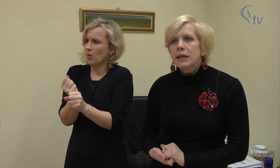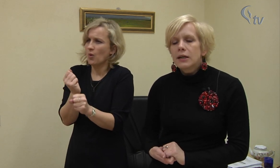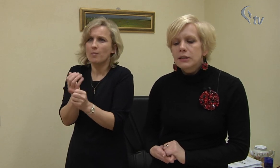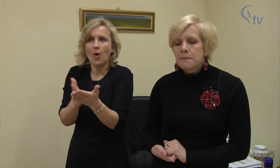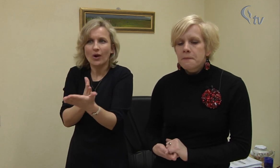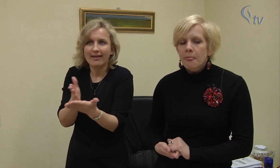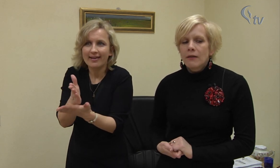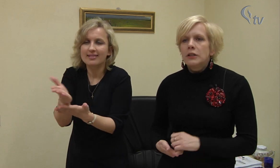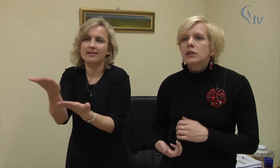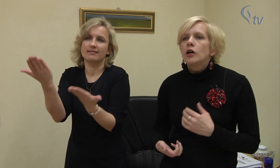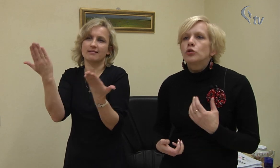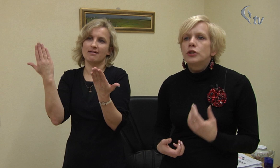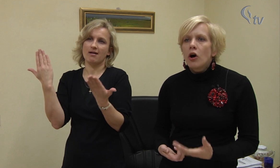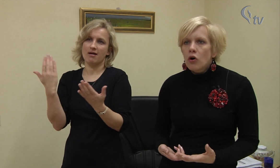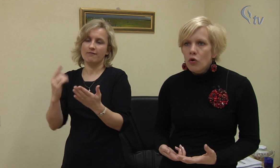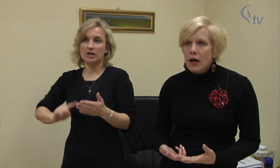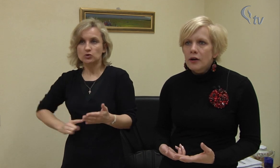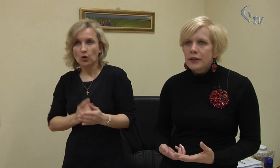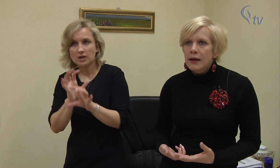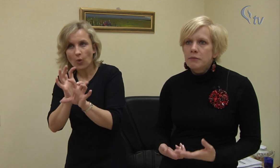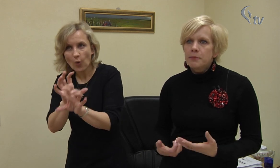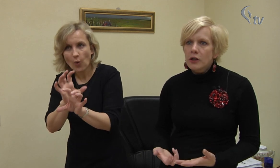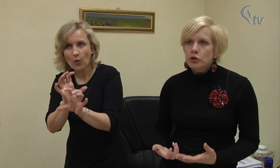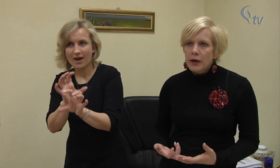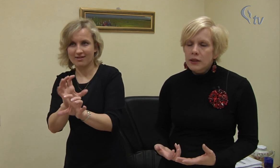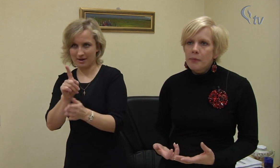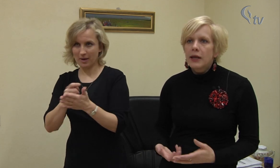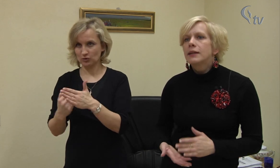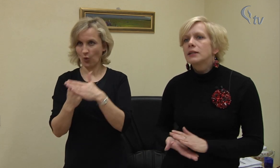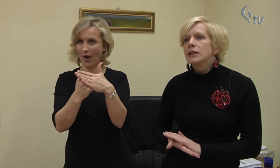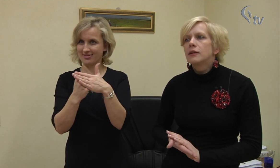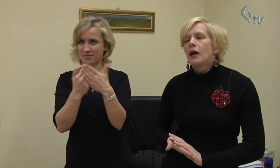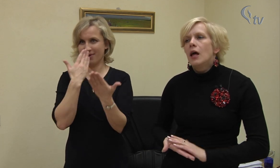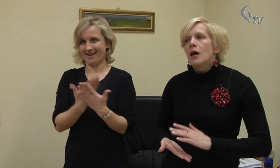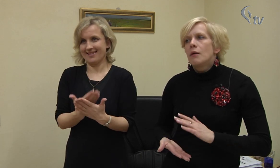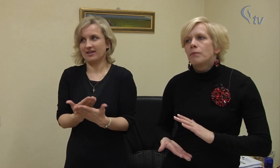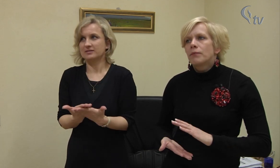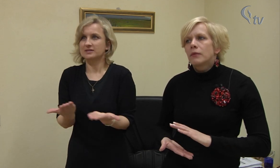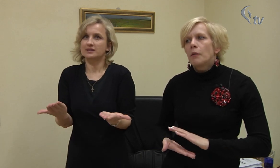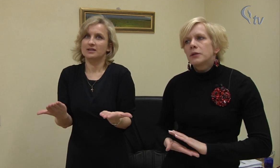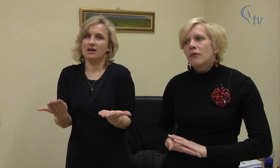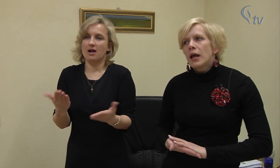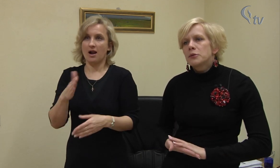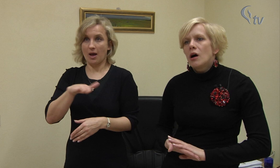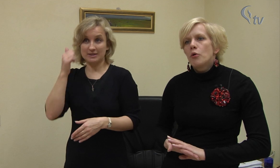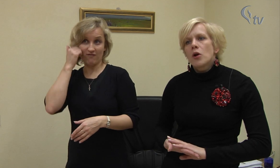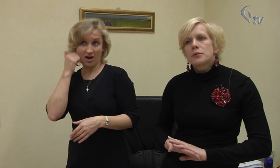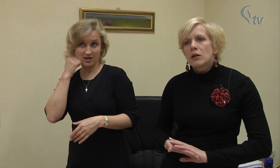tööpoliitikad või siis ka sotsiaalhoolekanne, mis peaks toetama näiteks, et lapsevanem saab oma lapselaste